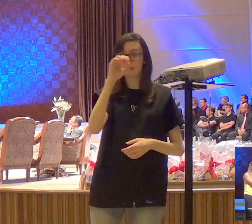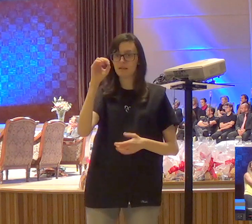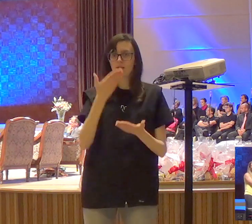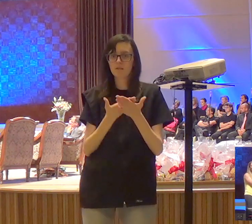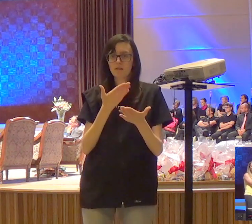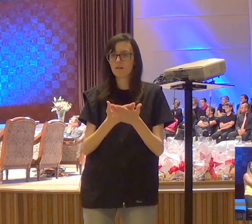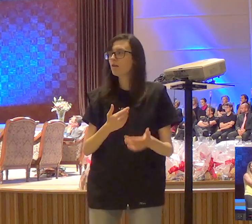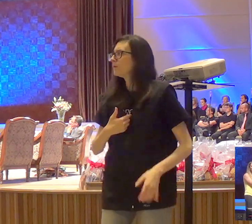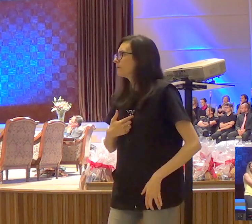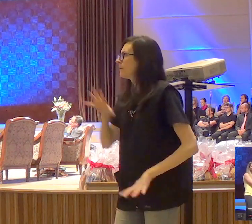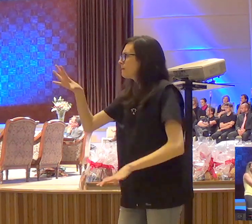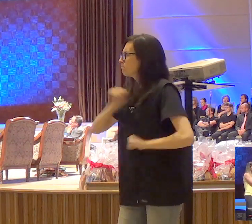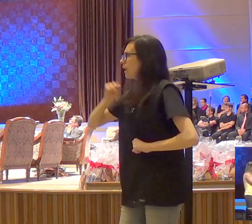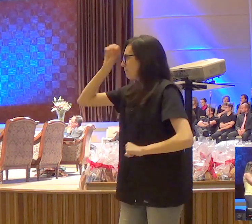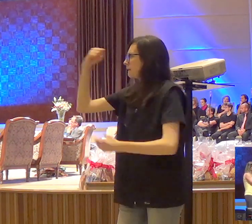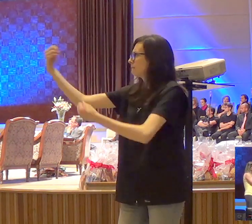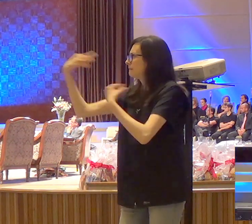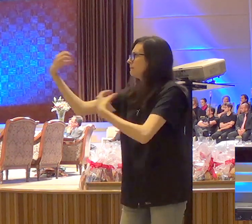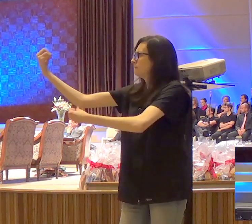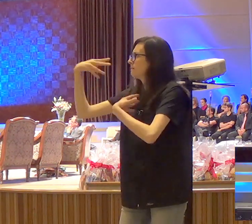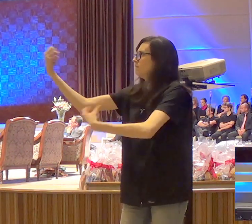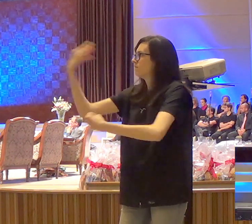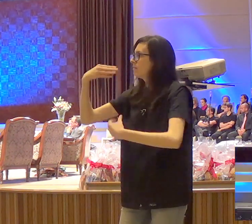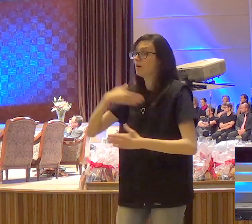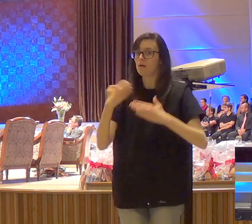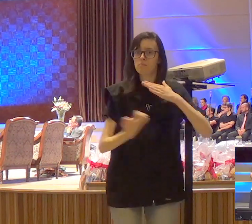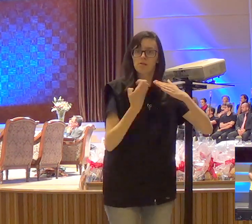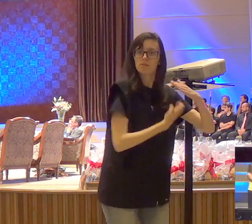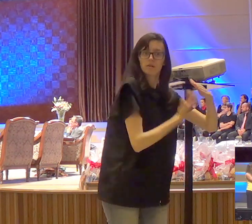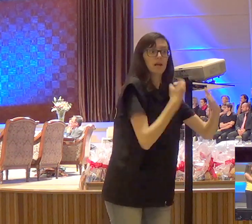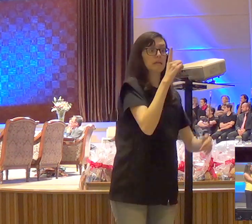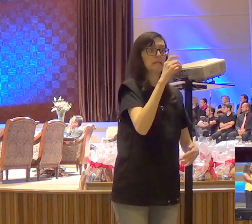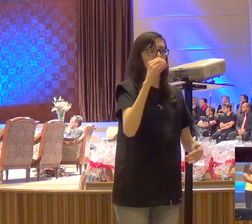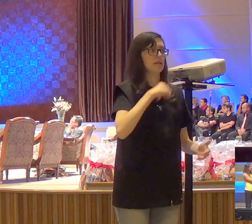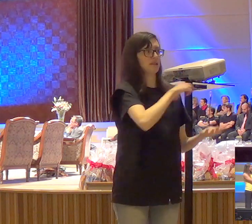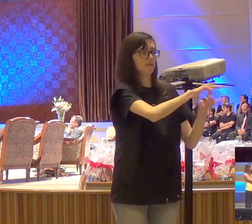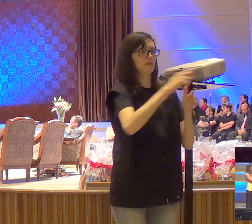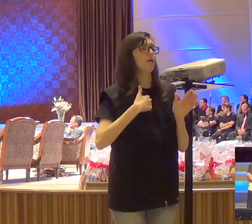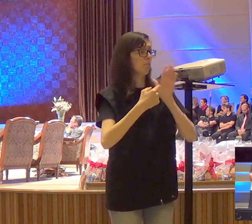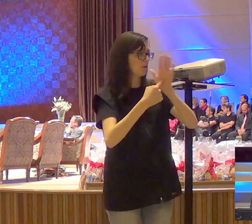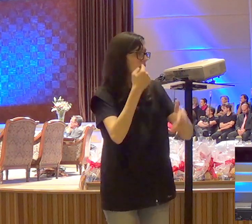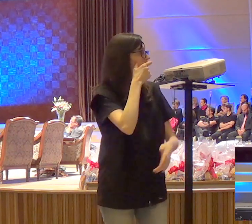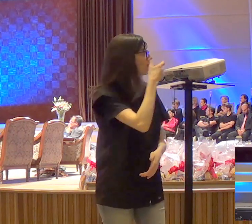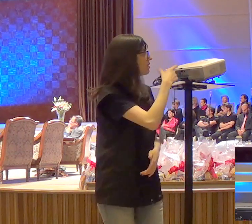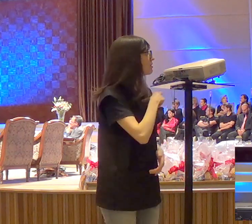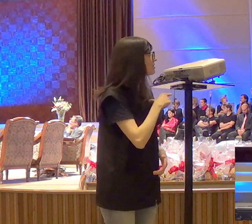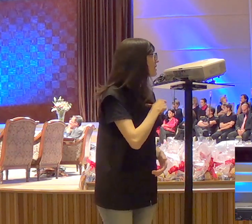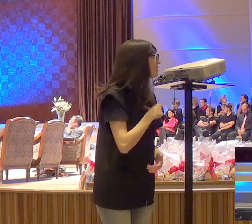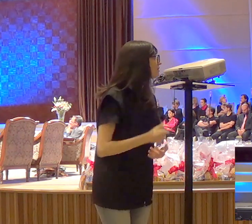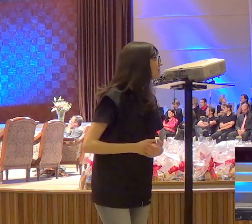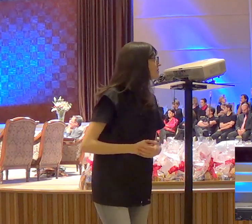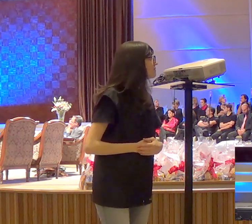iniciaram seus próprios negócios. I'll show you a couple pictures, next slide. Eu vou mostrar um pouco das figuras no próximo slide. Here are two of our students who are